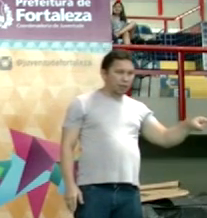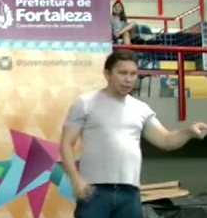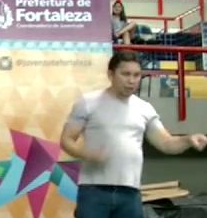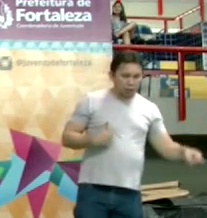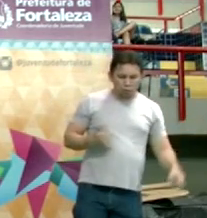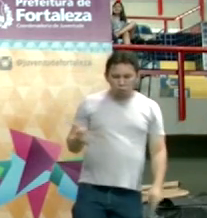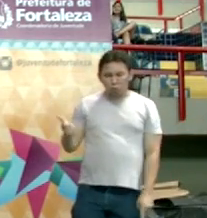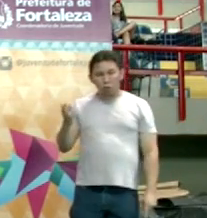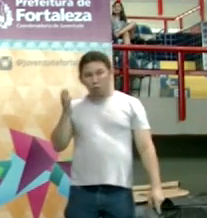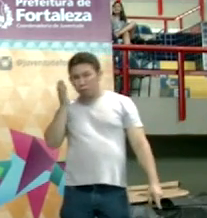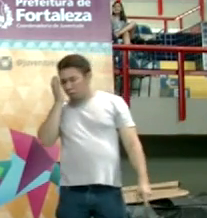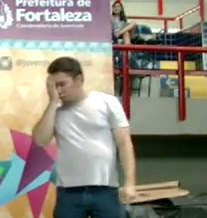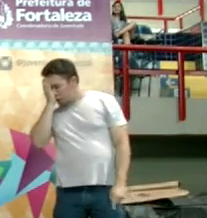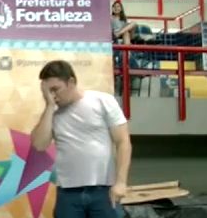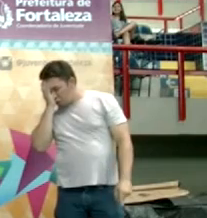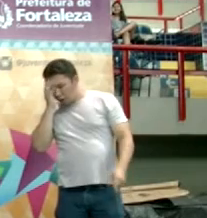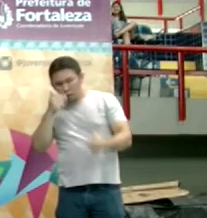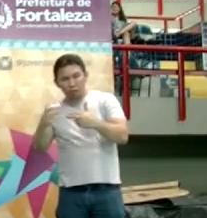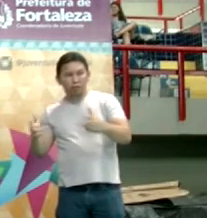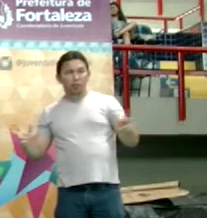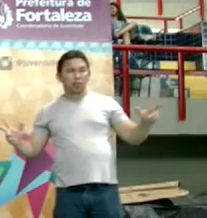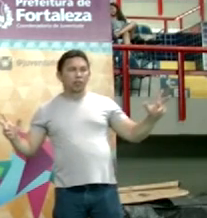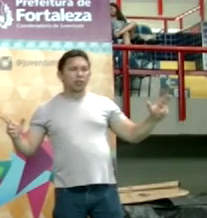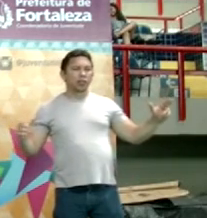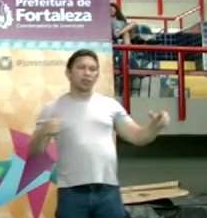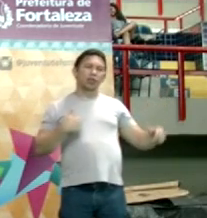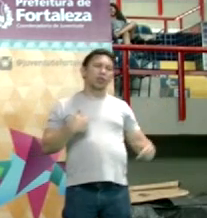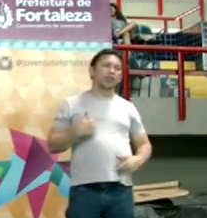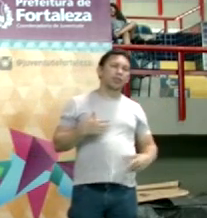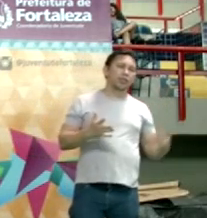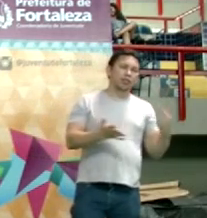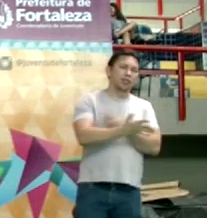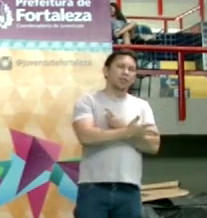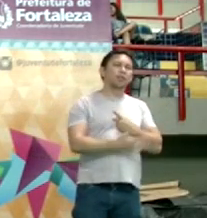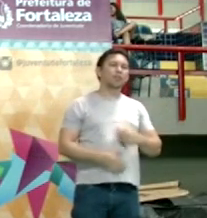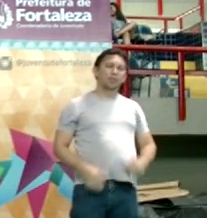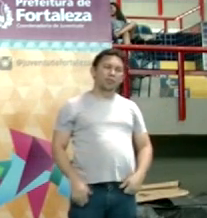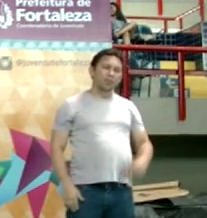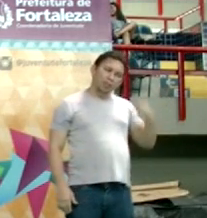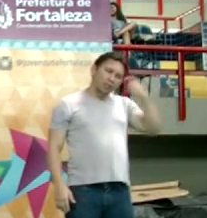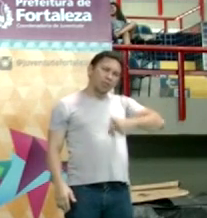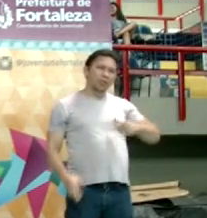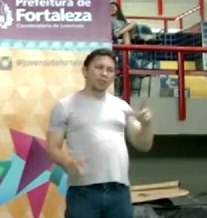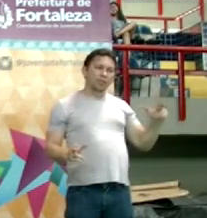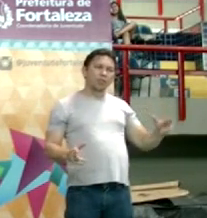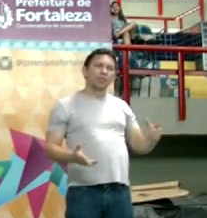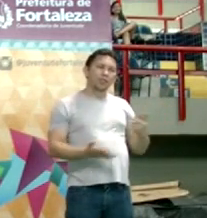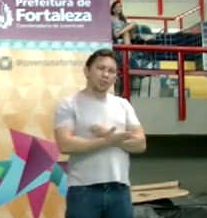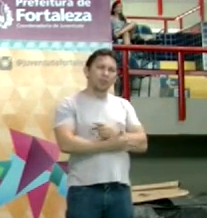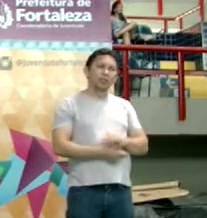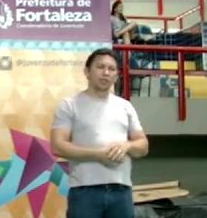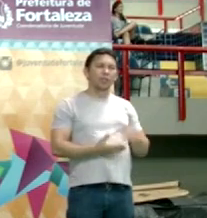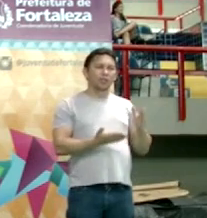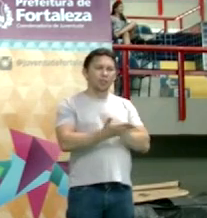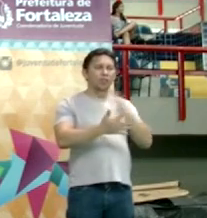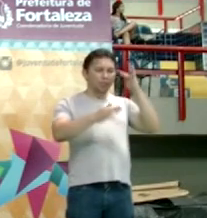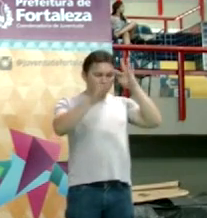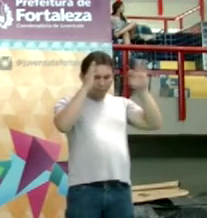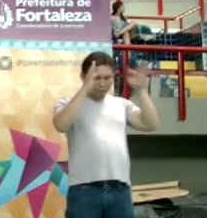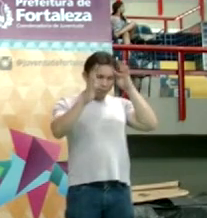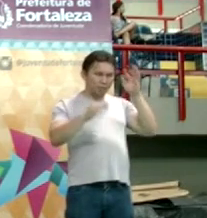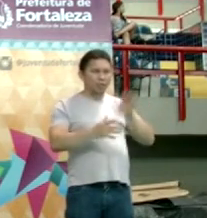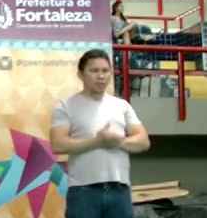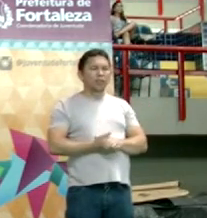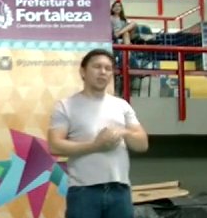mas a ação é a mesma. A ação imoral é a mesma. Depois a gente vai falar um outro dia de filosofia, a gente vai falar